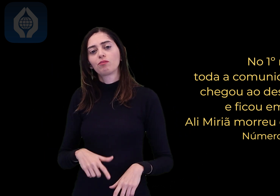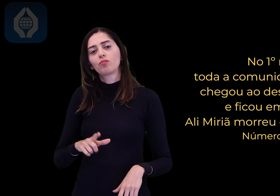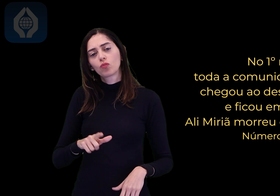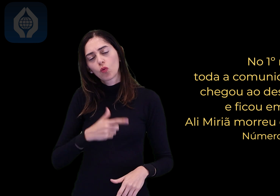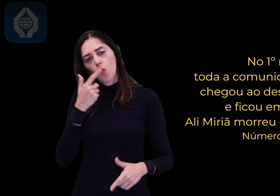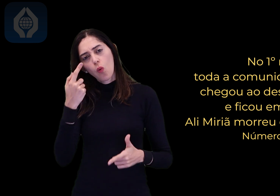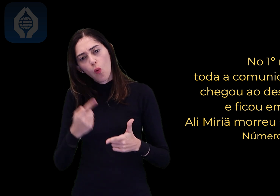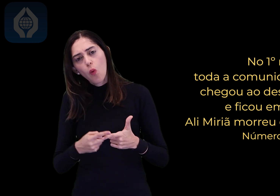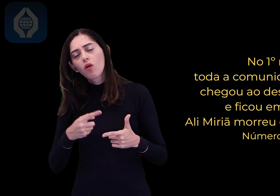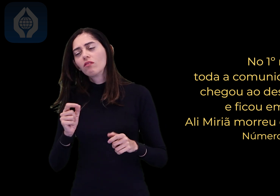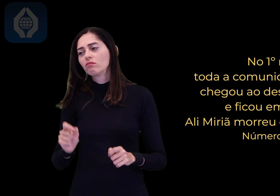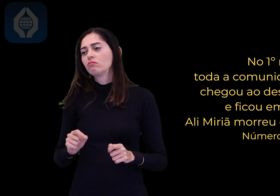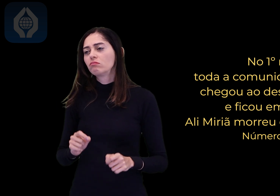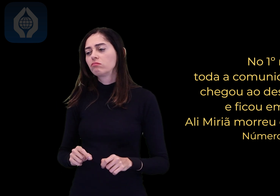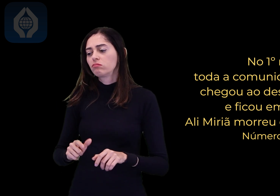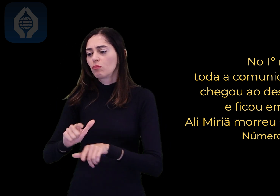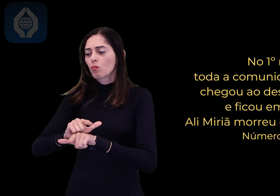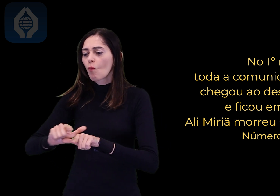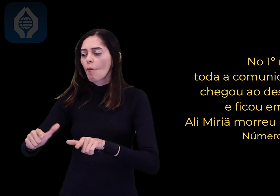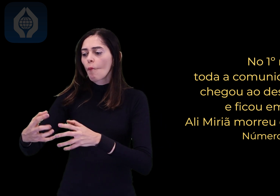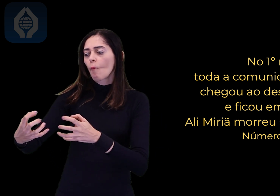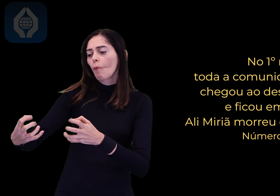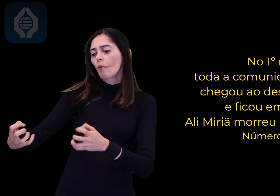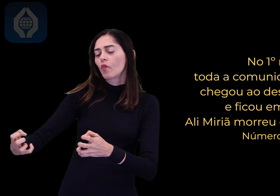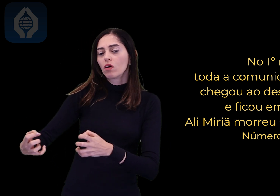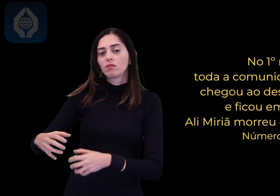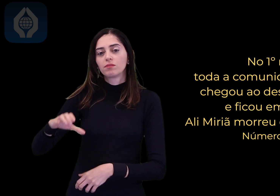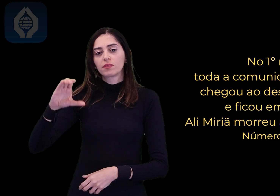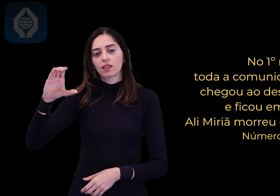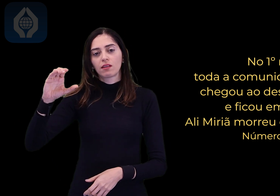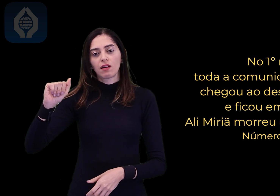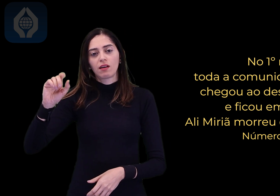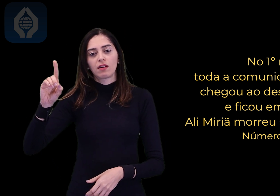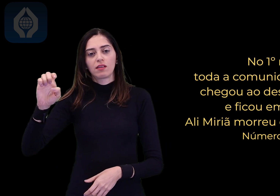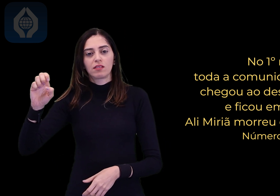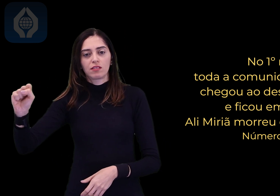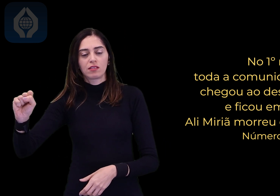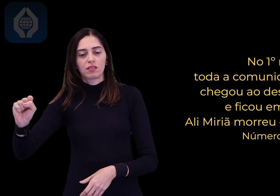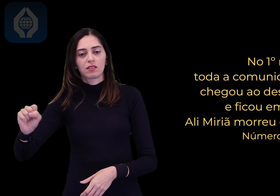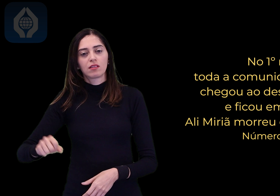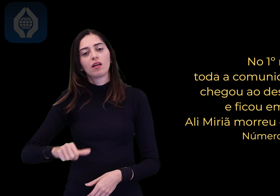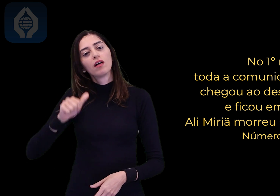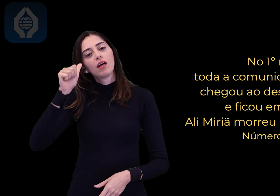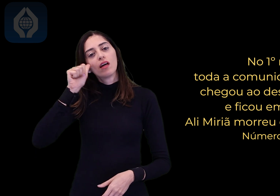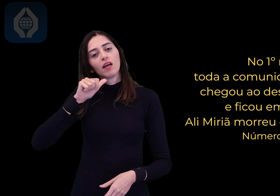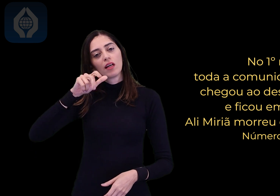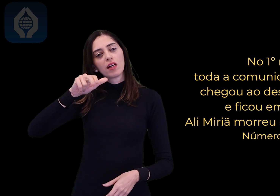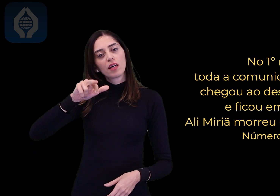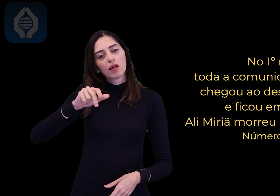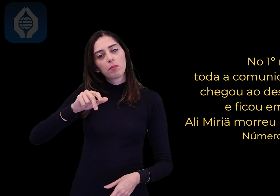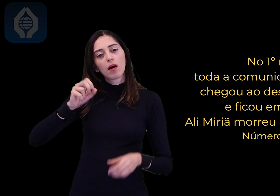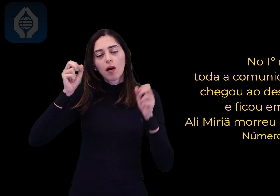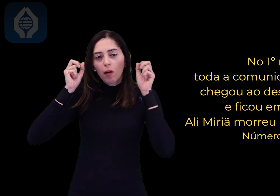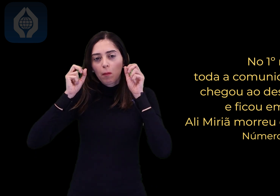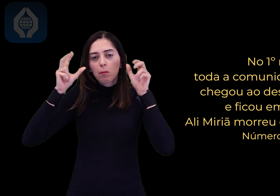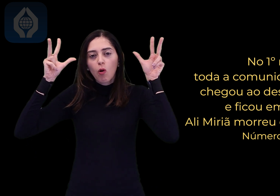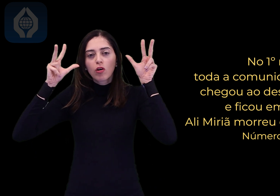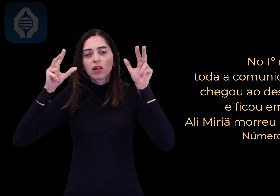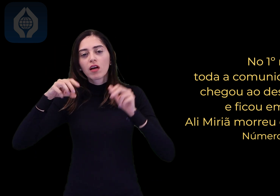no primeiro mês, toda a comunidade de Israel chegou ao deserto de Zin e ficou em Cádiz. Ali Miriam morreu e foi